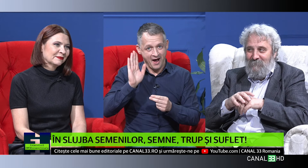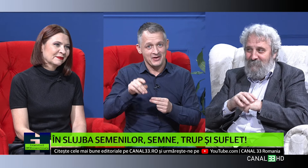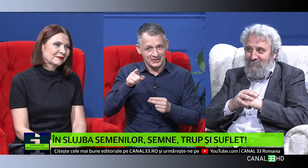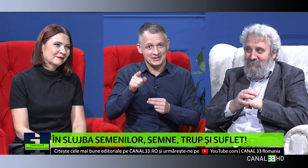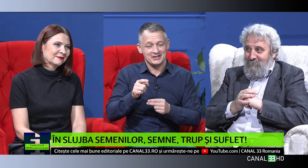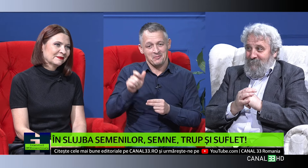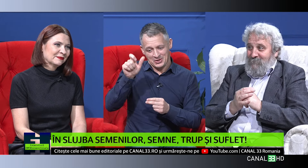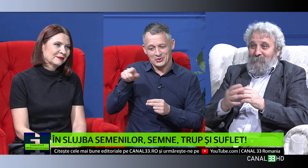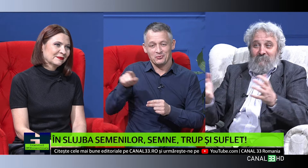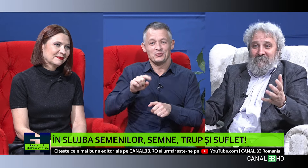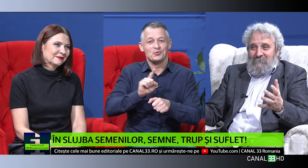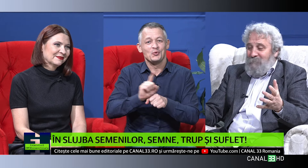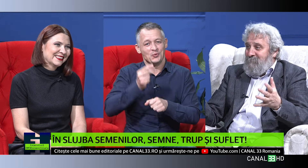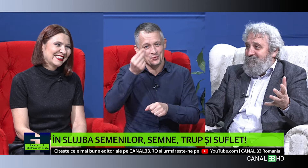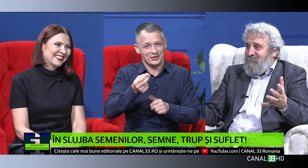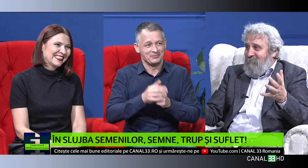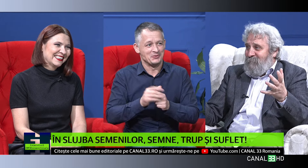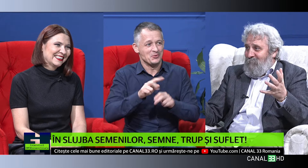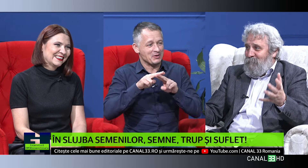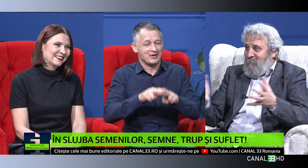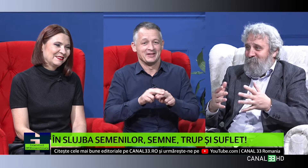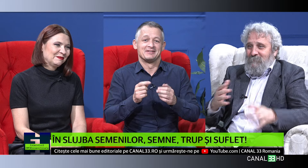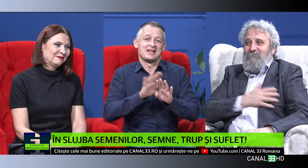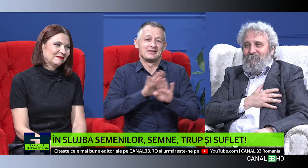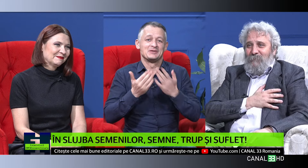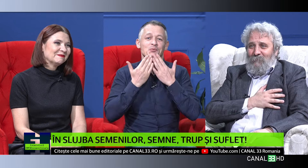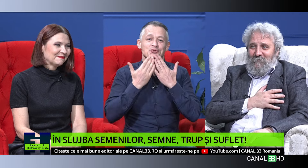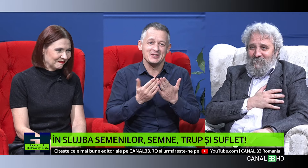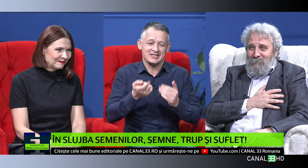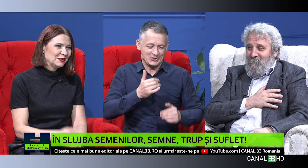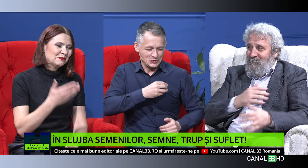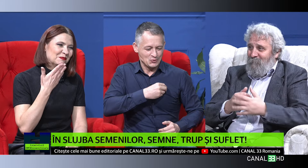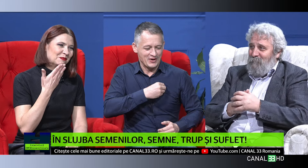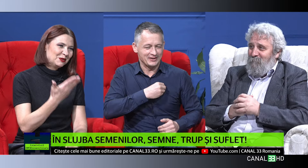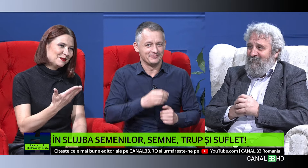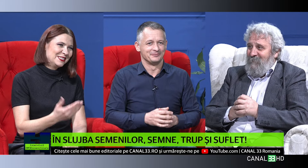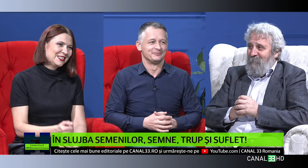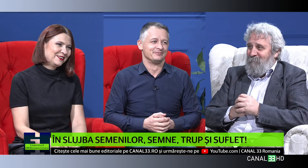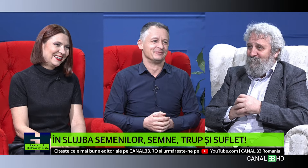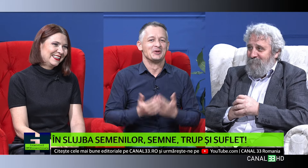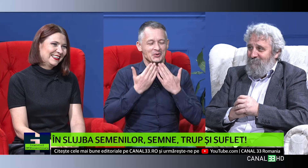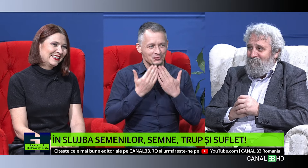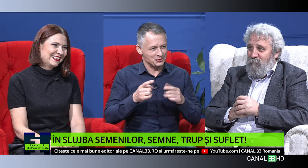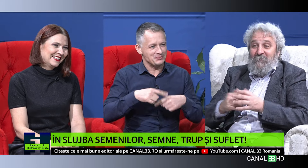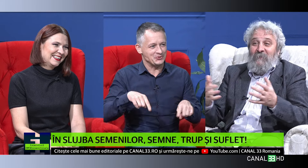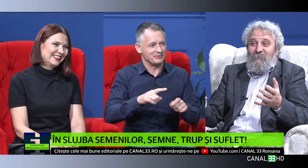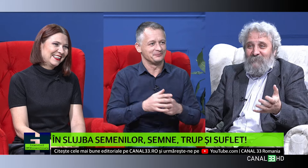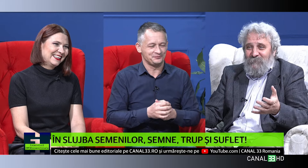bun. Nu-mi rămâne decât să vă mulțumesc din suflet pentru efortul mulțumesc pe care l-ați eu. Făcut și pe care îl faceți